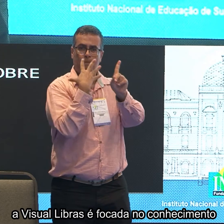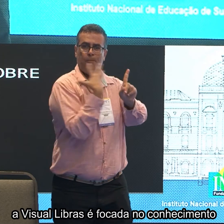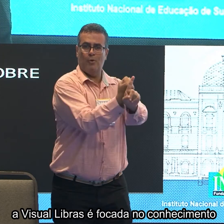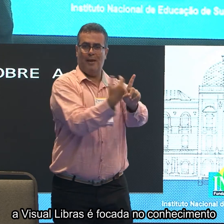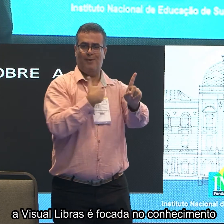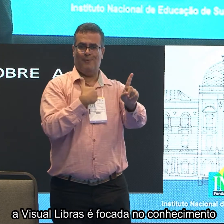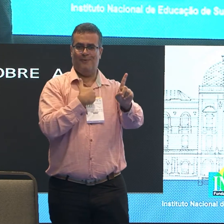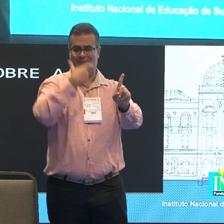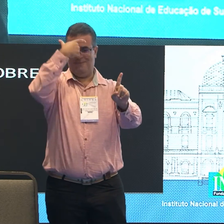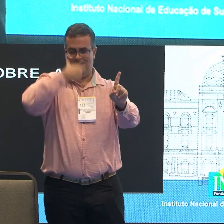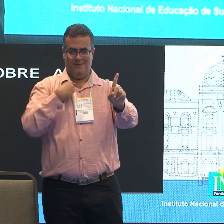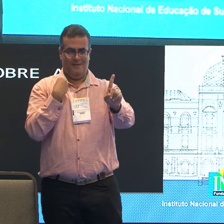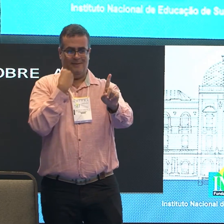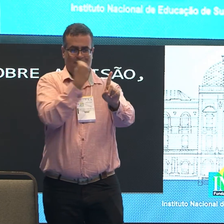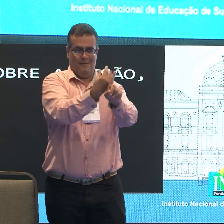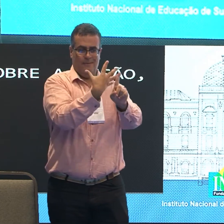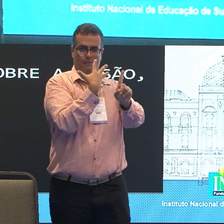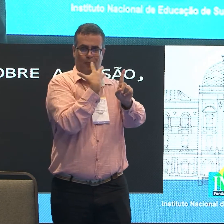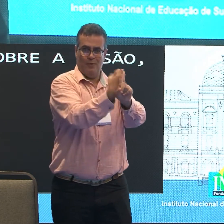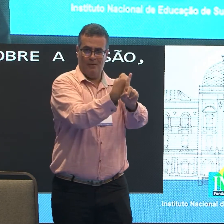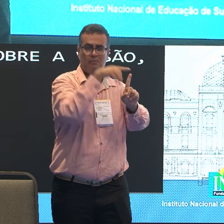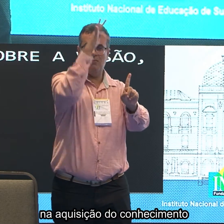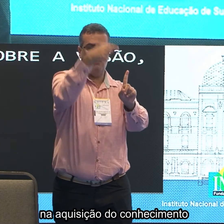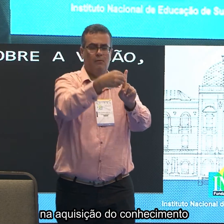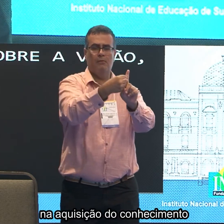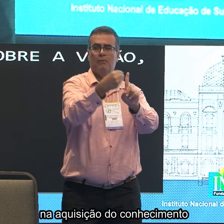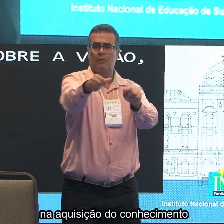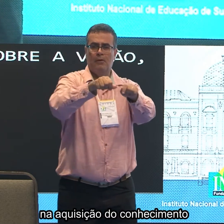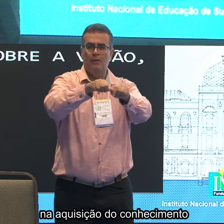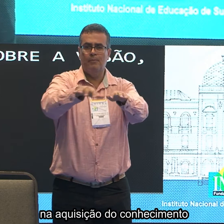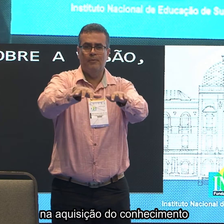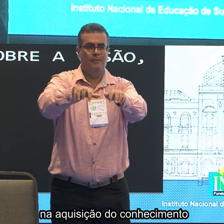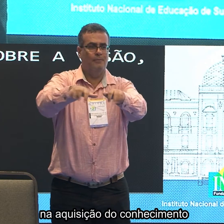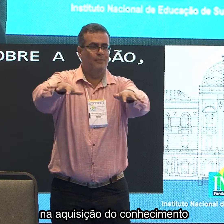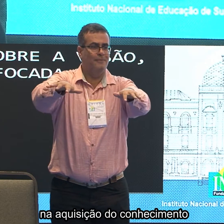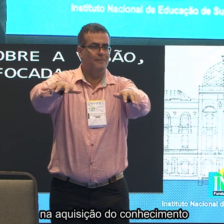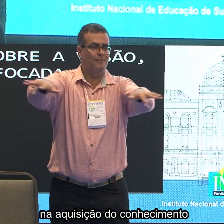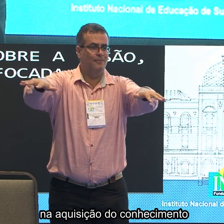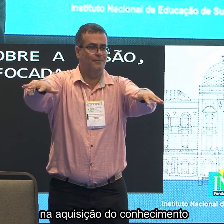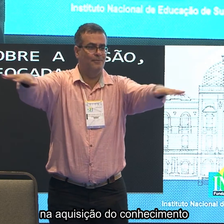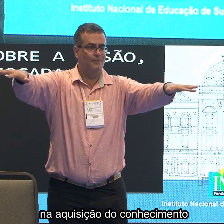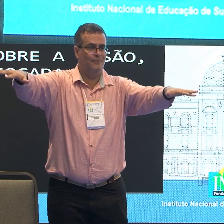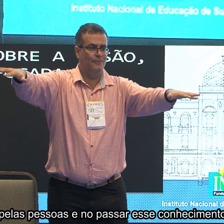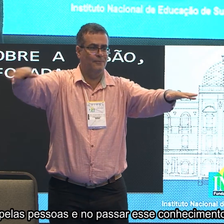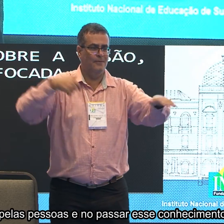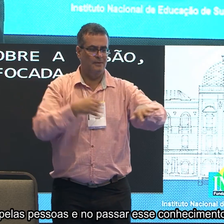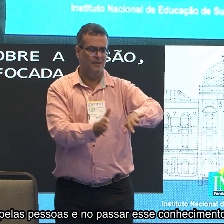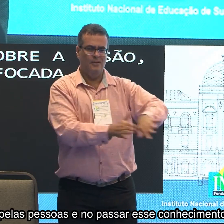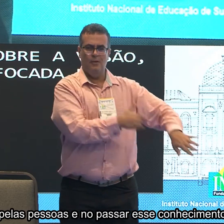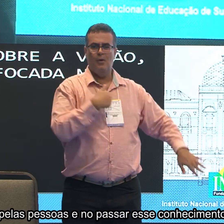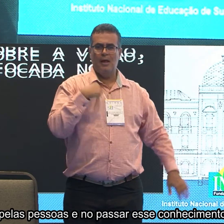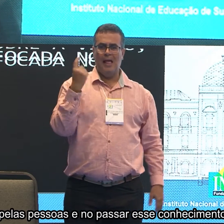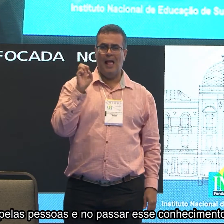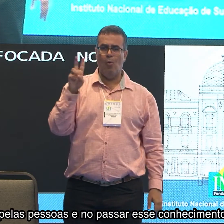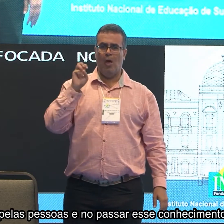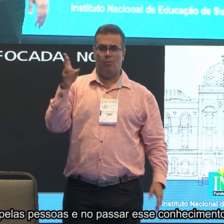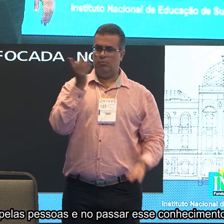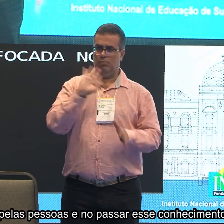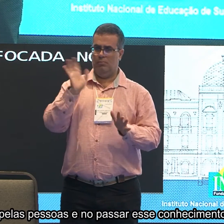conhecimento, A pessoa adquirir esse conhecimento. Isso, na aquisição do conhecimento pelas pessoas e no passar